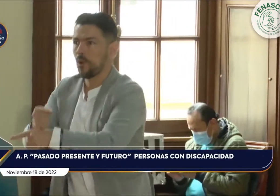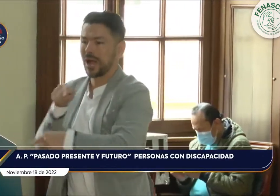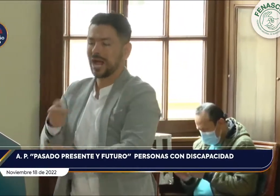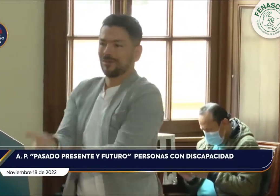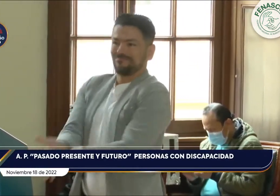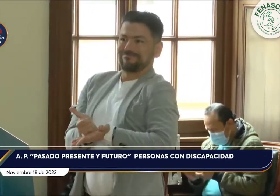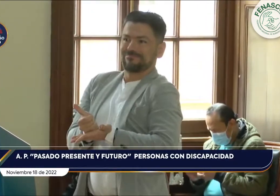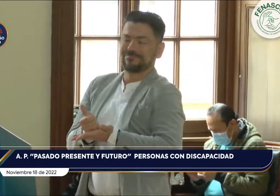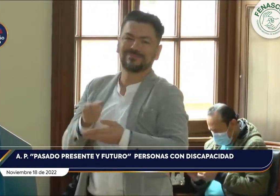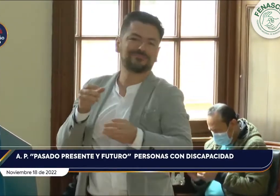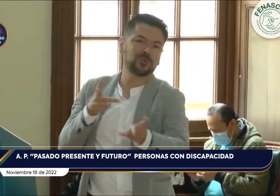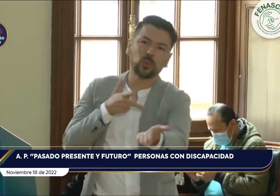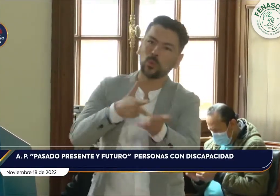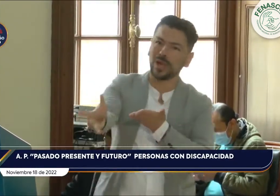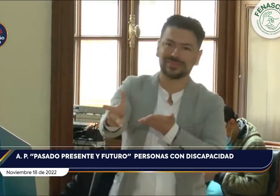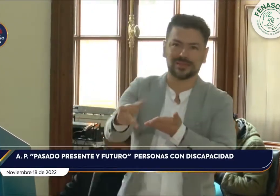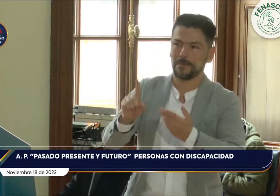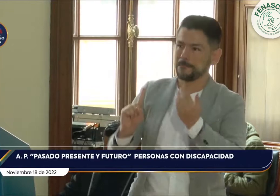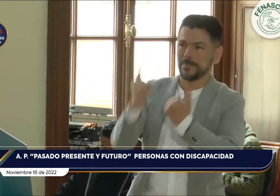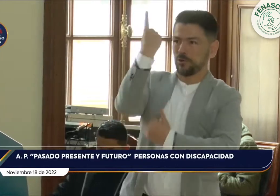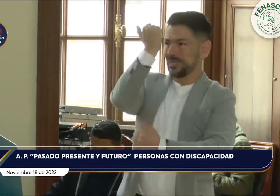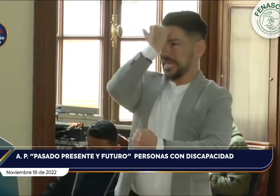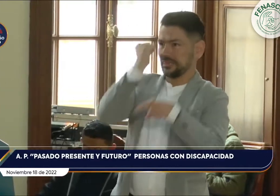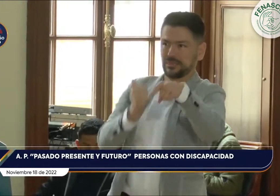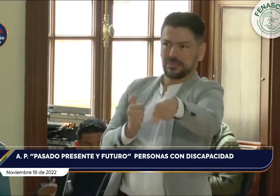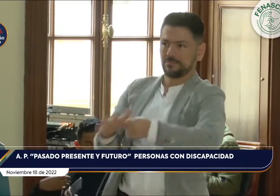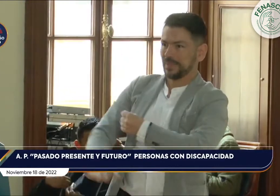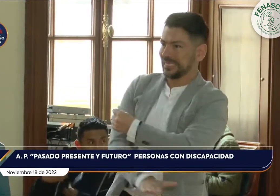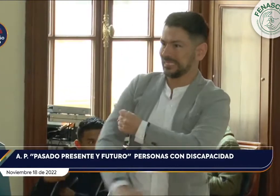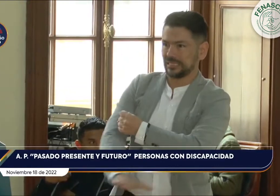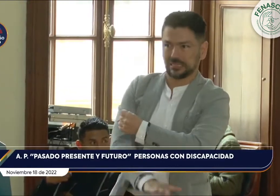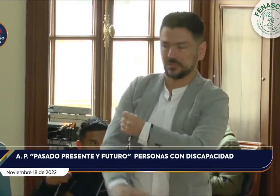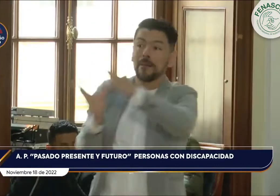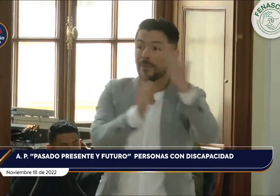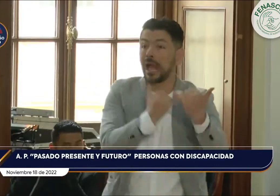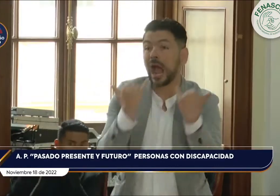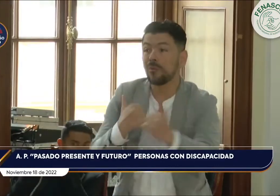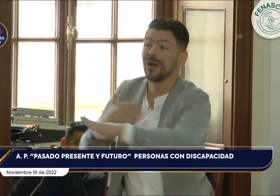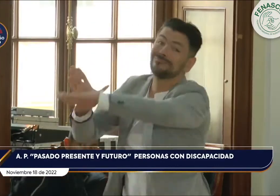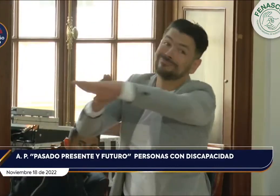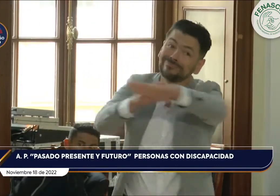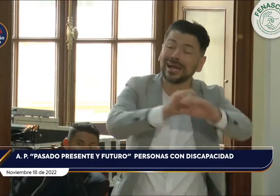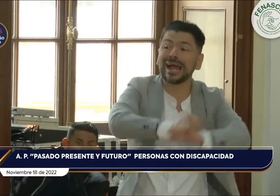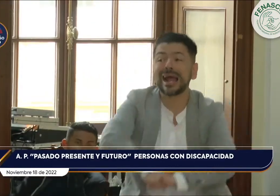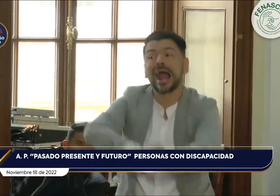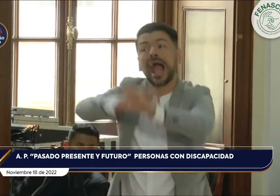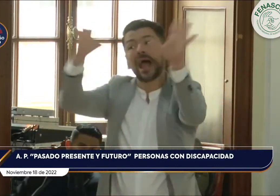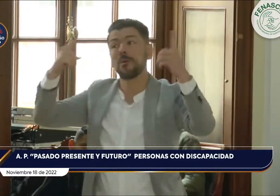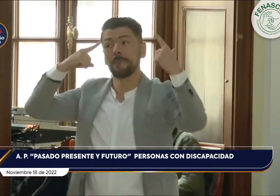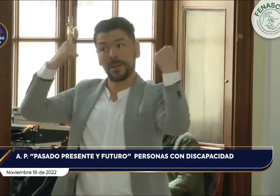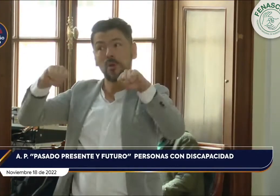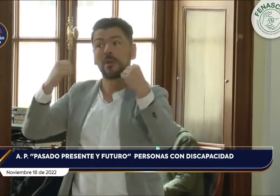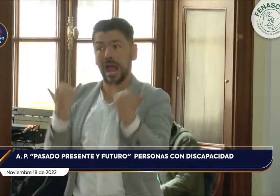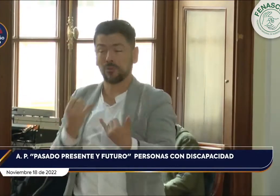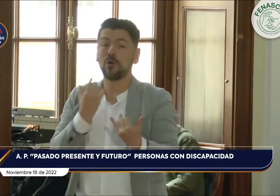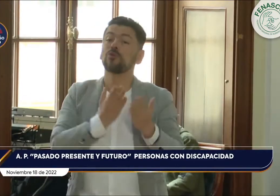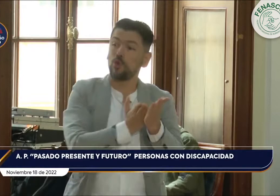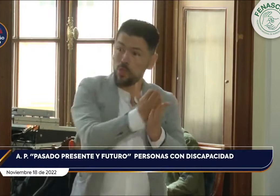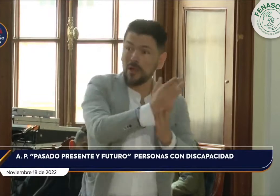y acciones correctivas. Por eso creemos que la base de todo esto es el protocolo facultativo. Además, también quisiera mencionar una